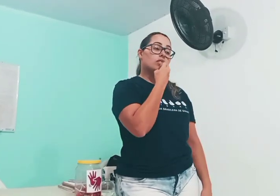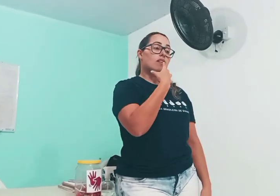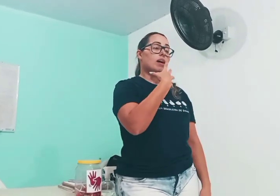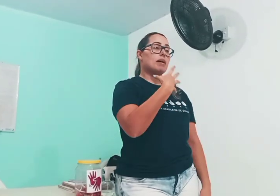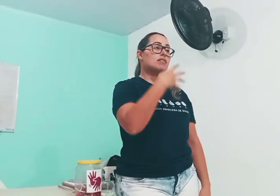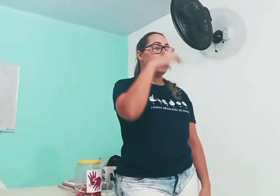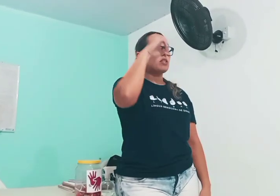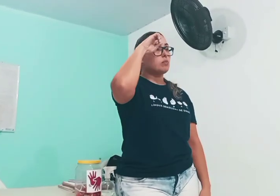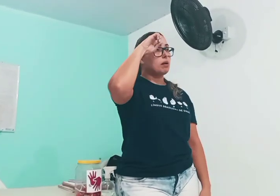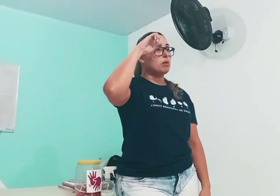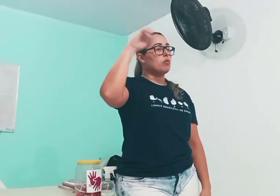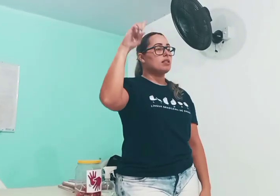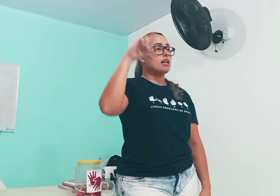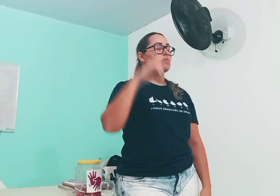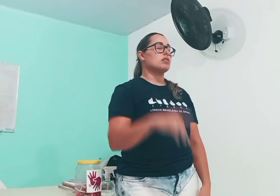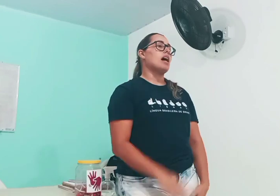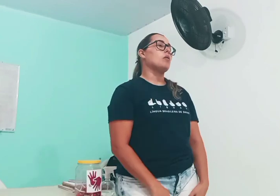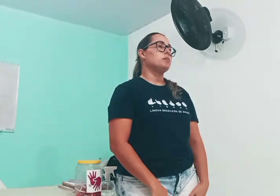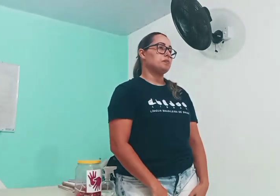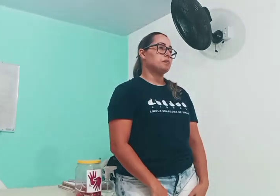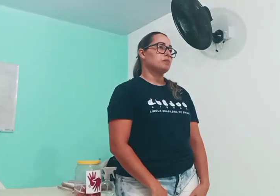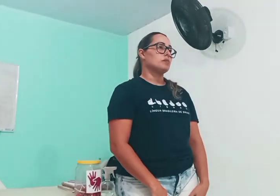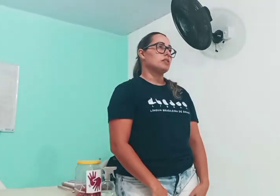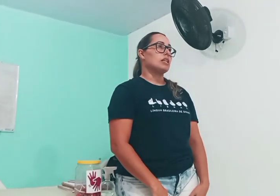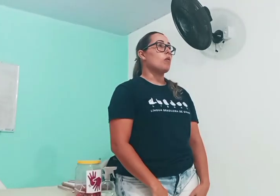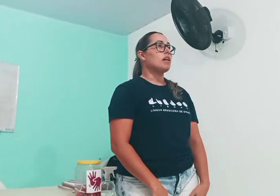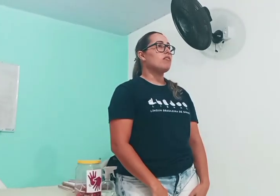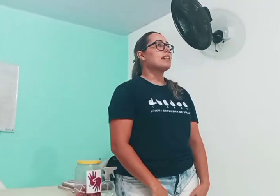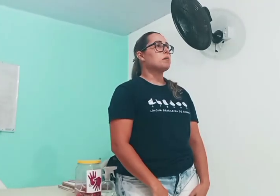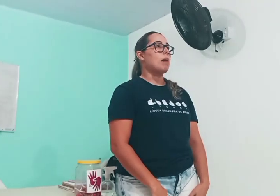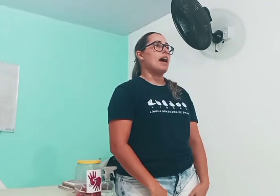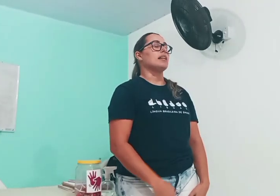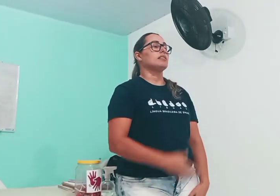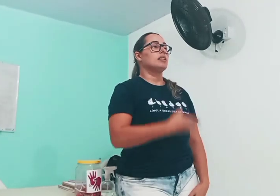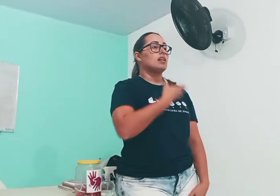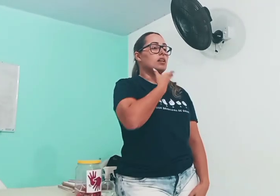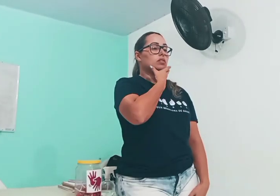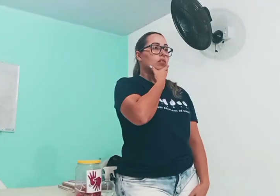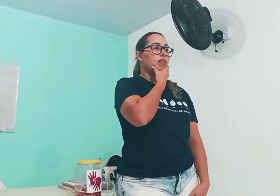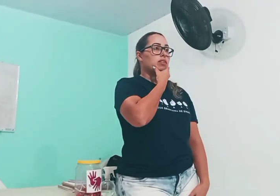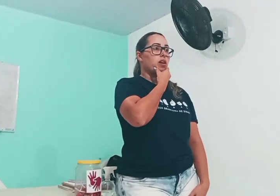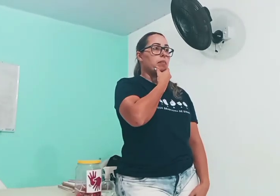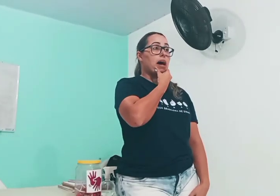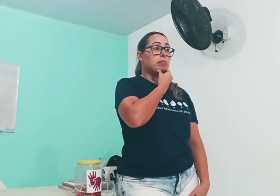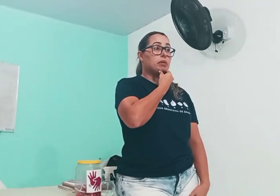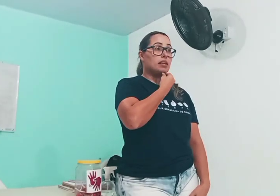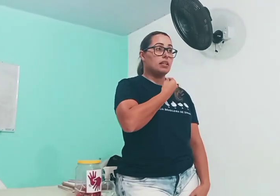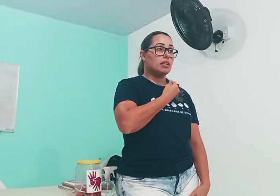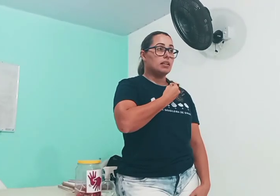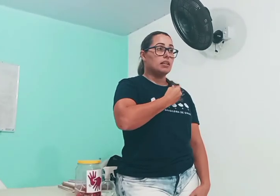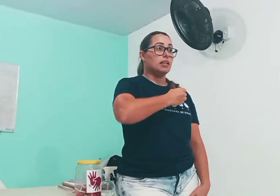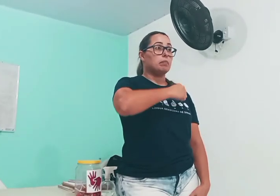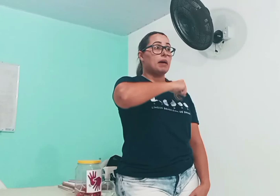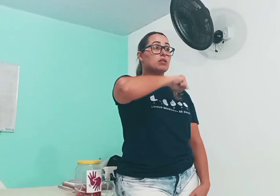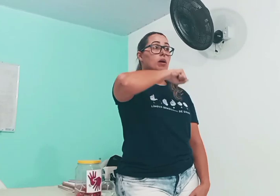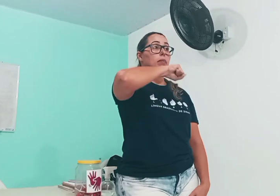vai ficar mais fácil para memorizar o sinal. E como é que faz pai? Eu faço a barbinha e peço a